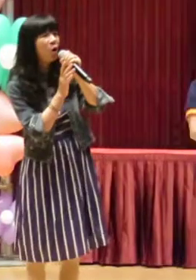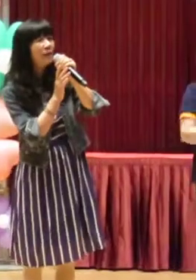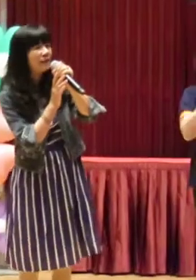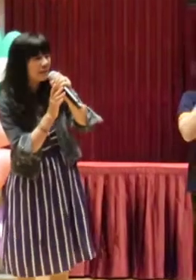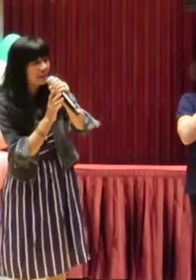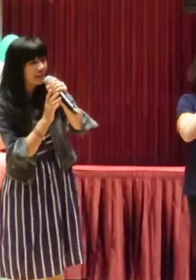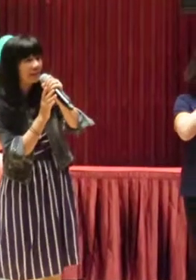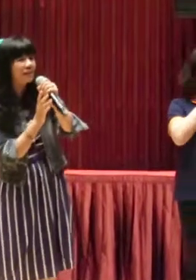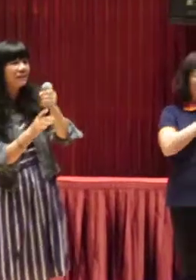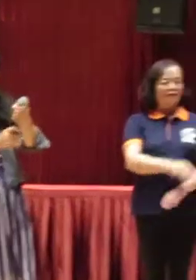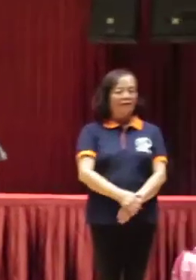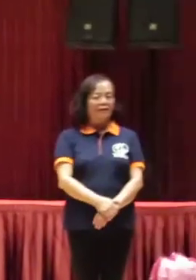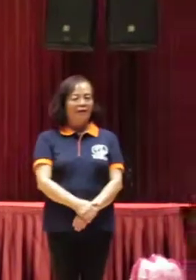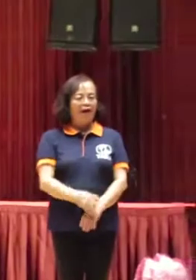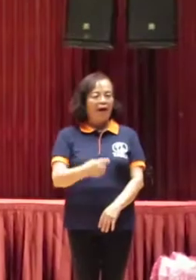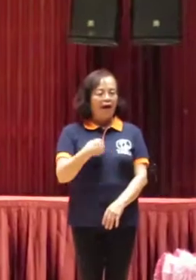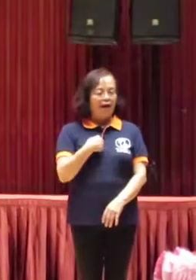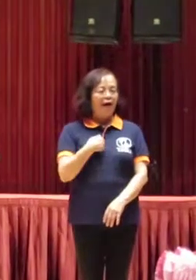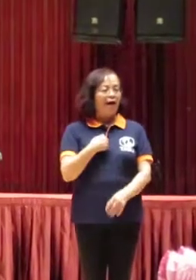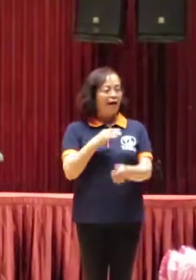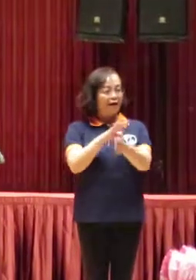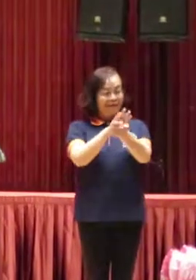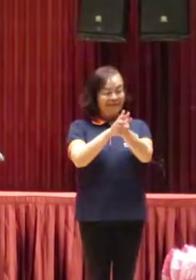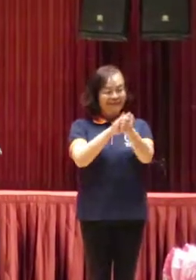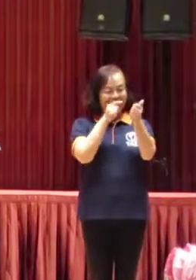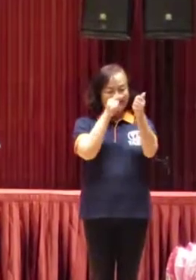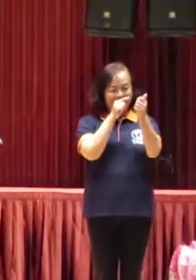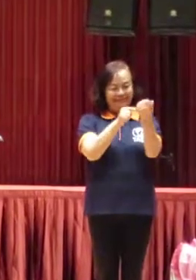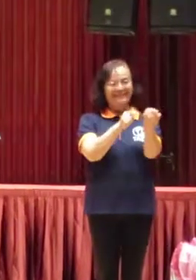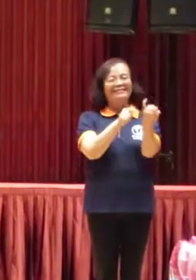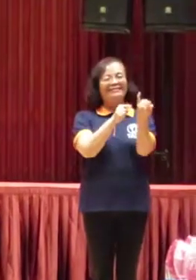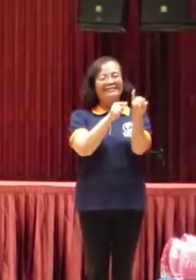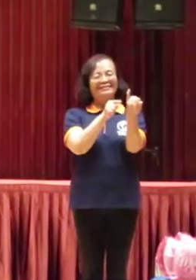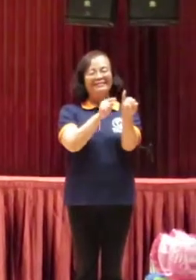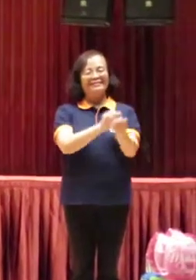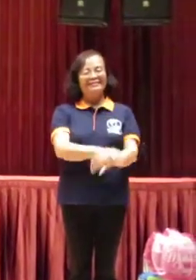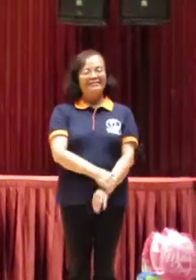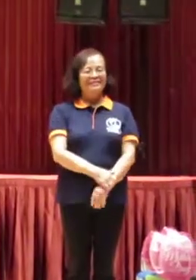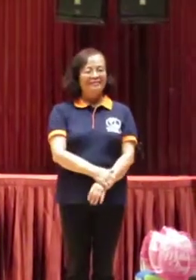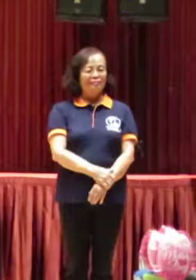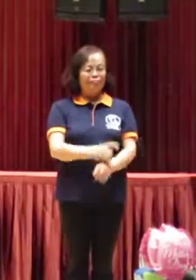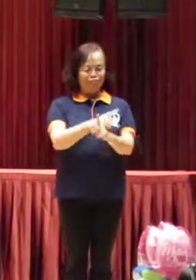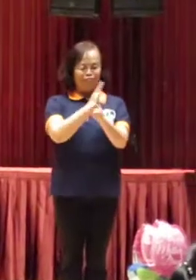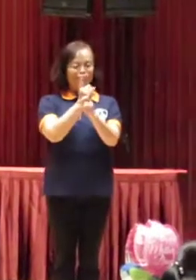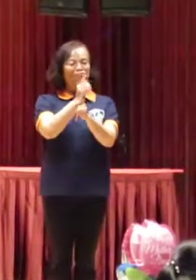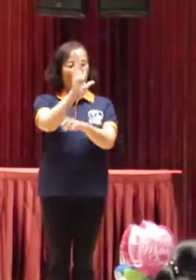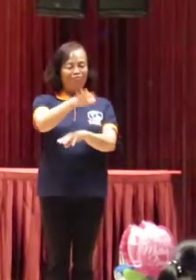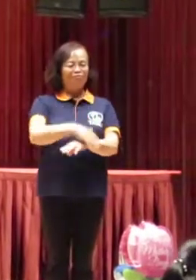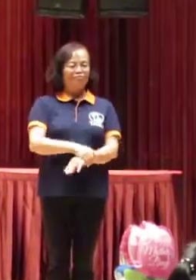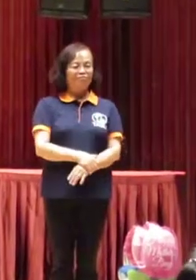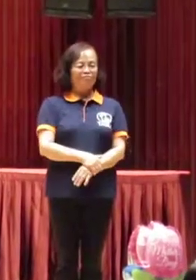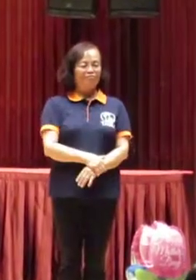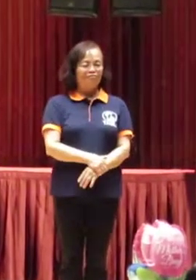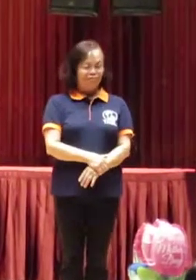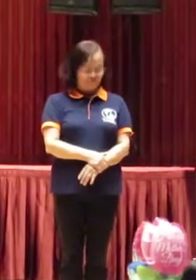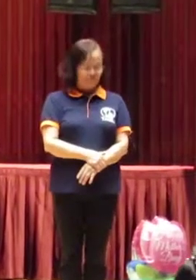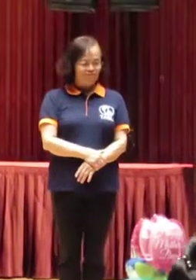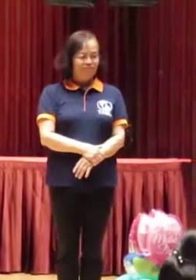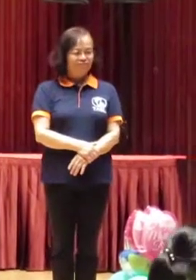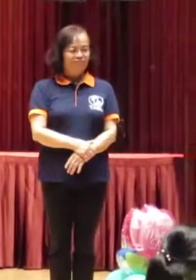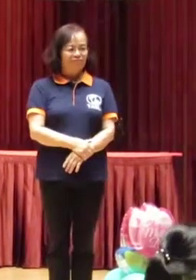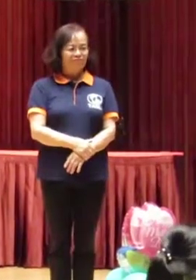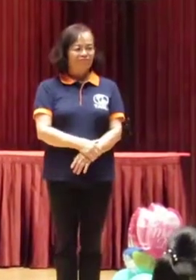爱爱你， 爱爱你， 很标准哦。再一次哦，阿妹爱爱